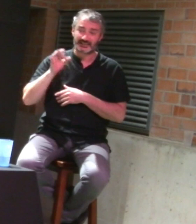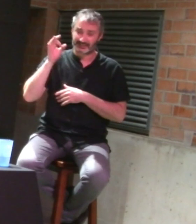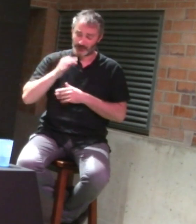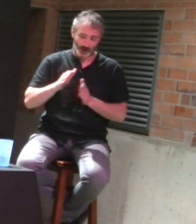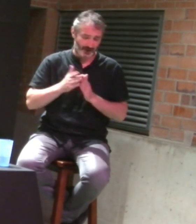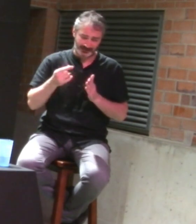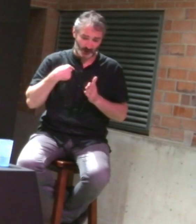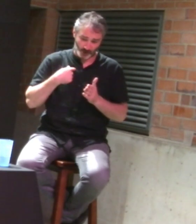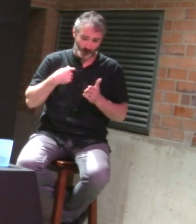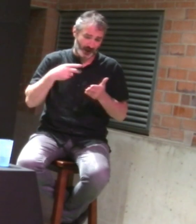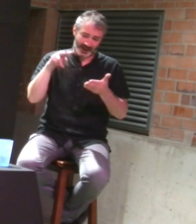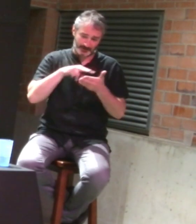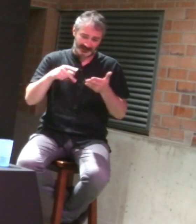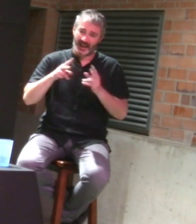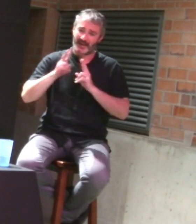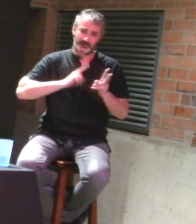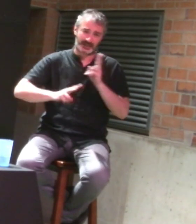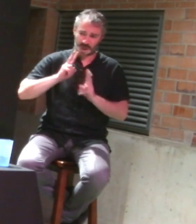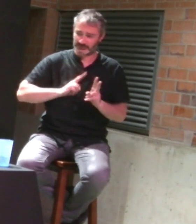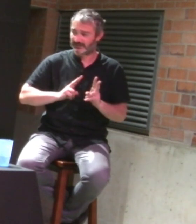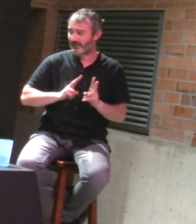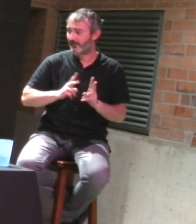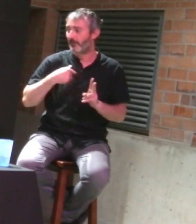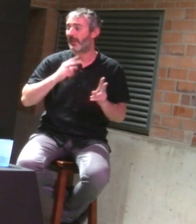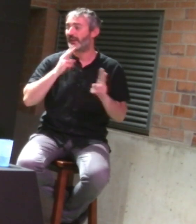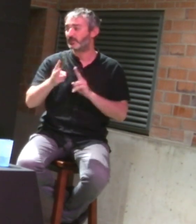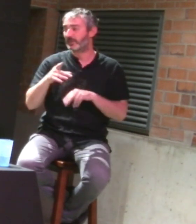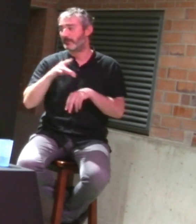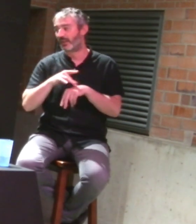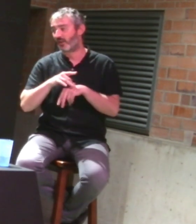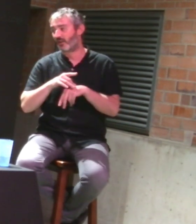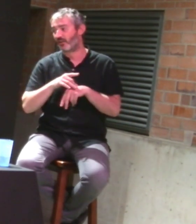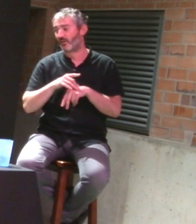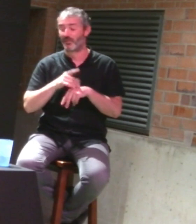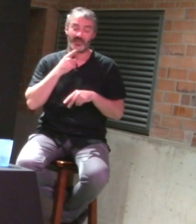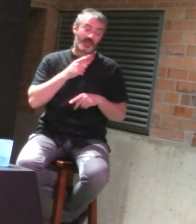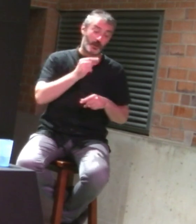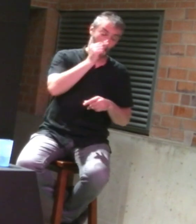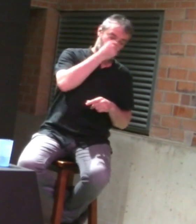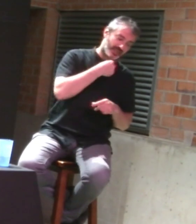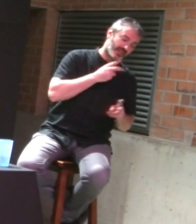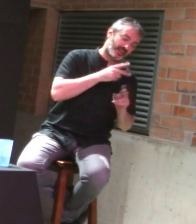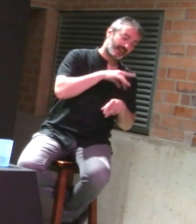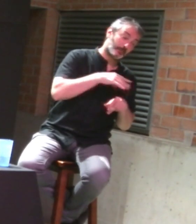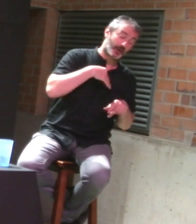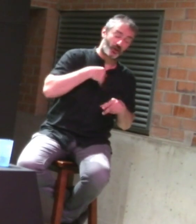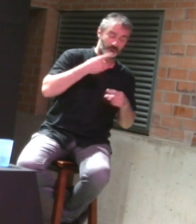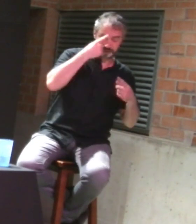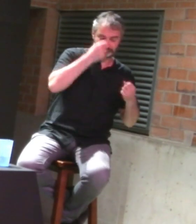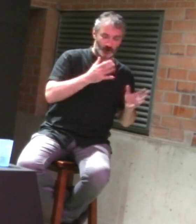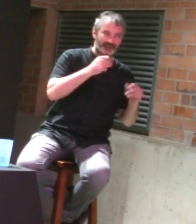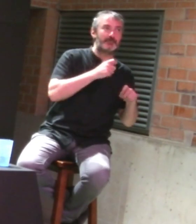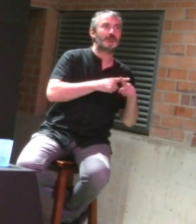risa perquè llegeixo les respostes del Montseny i les respostes dels metges. Clar, el Montseny es vol fer passar per un metge que no té ni idea